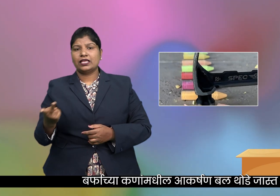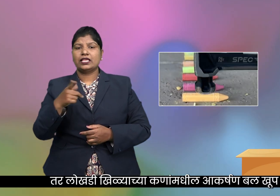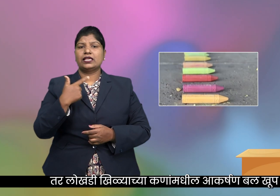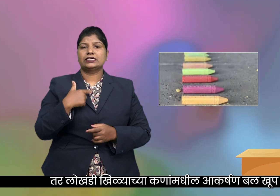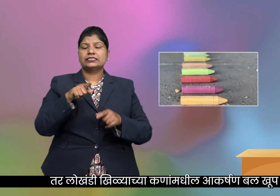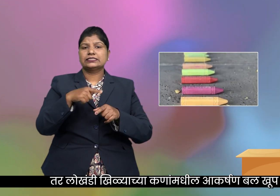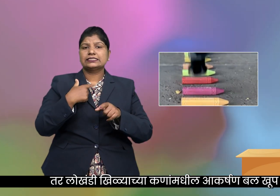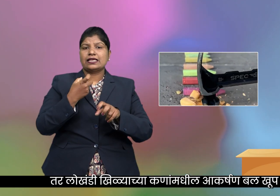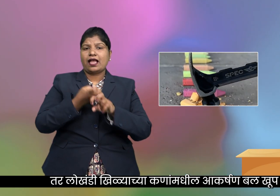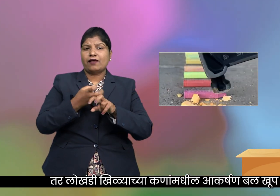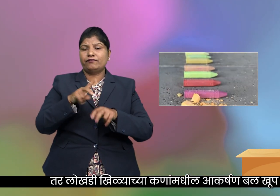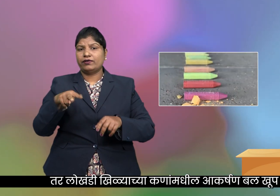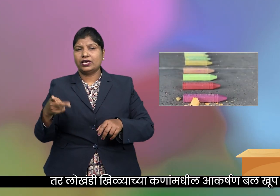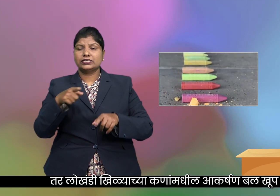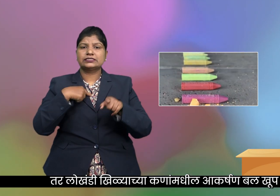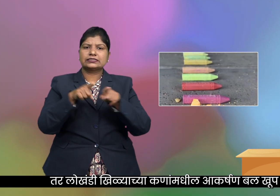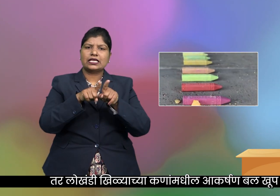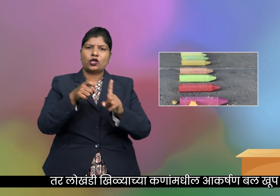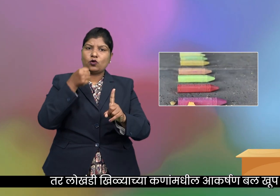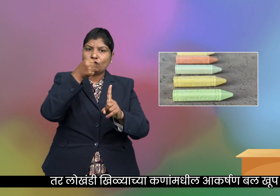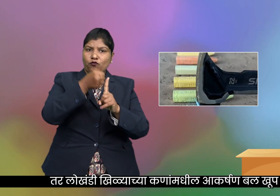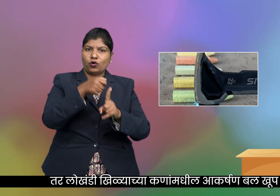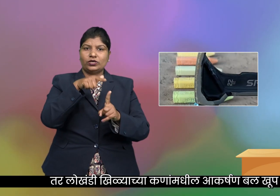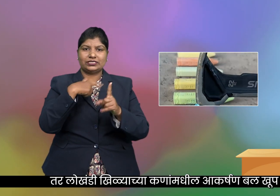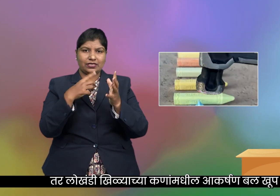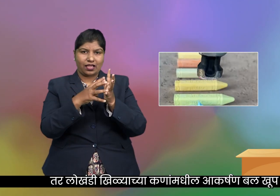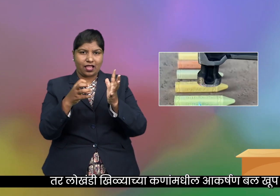तरी लोखंडी खिळ्याच्या कणांमधील आकर्षण बल खूप जास्त असते.